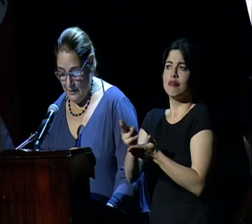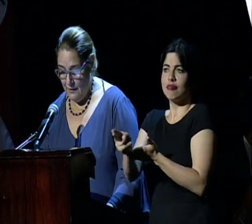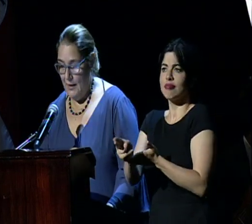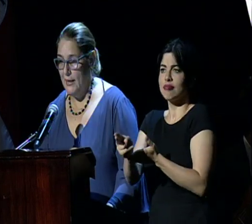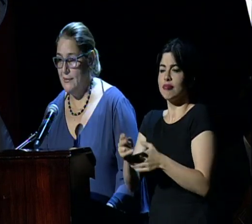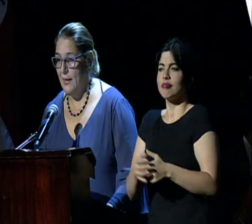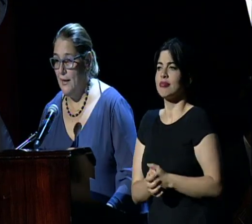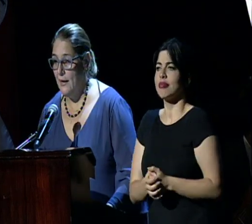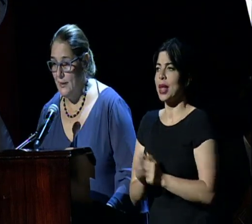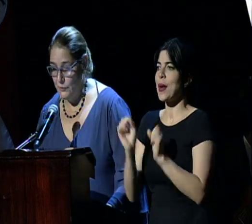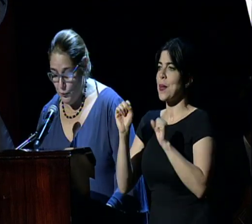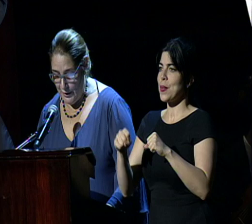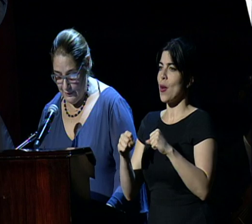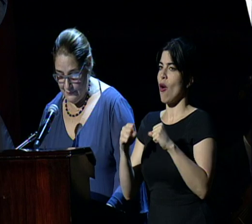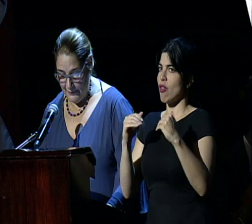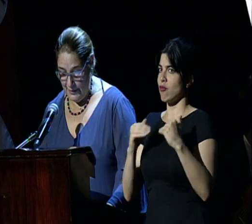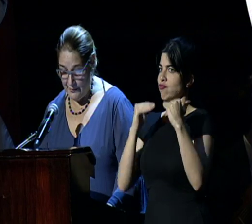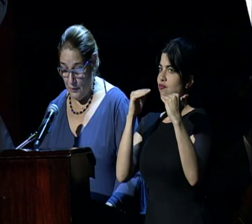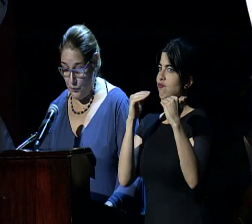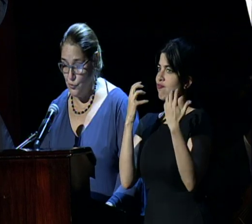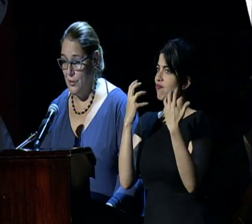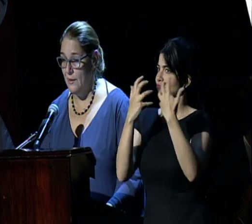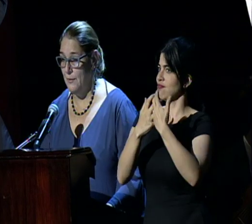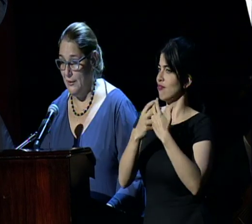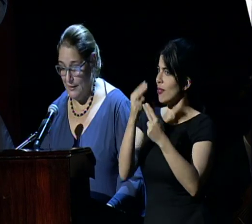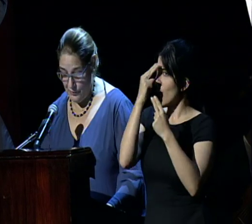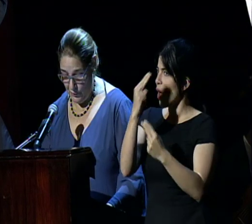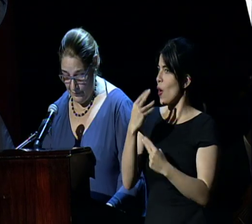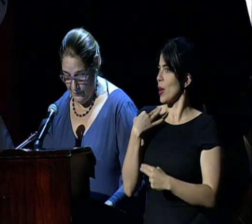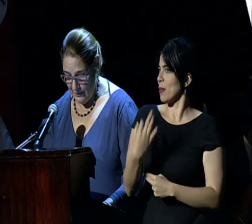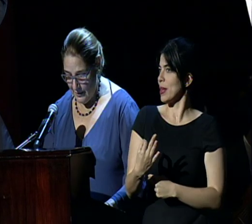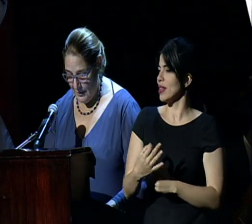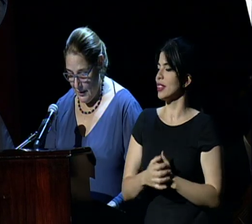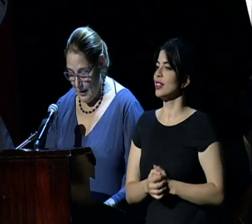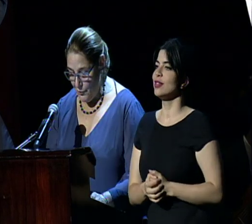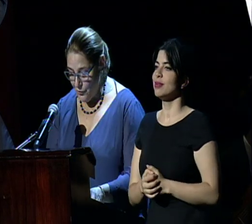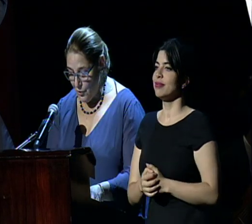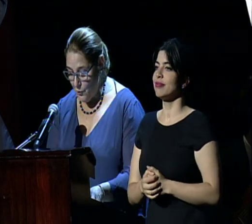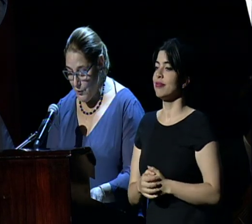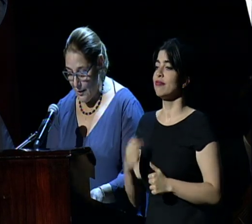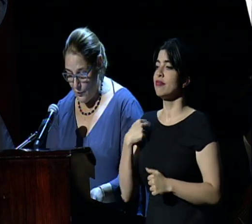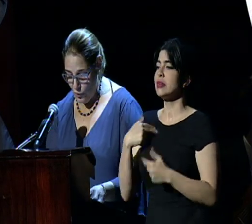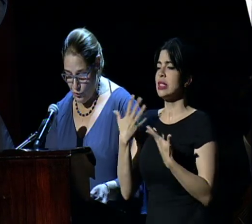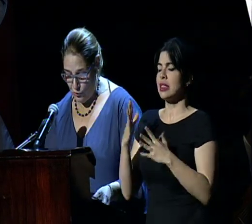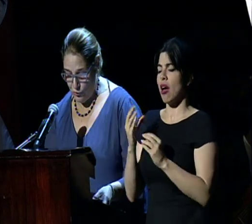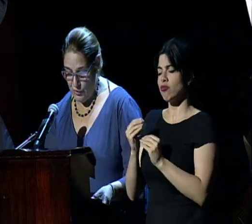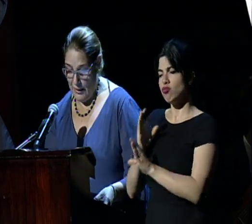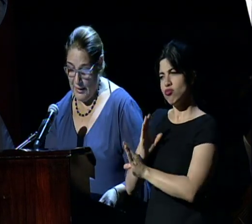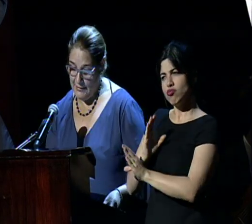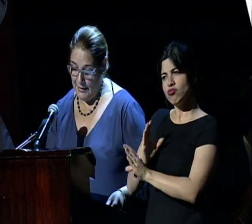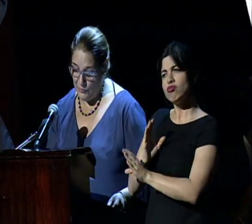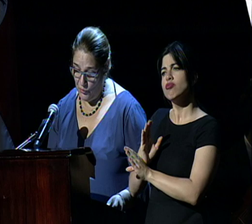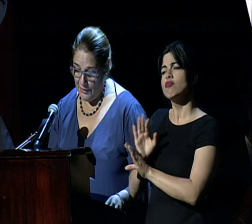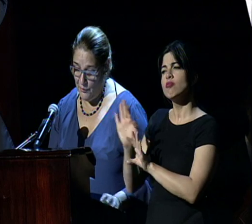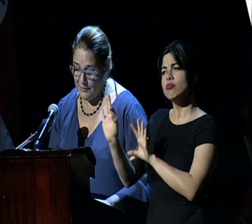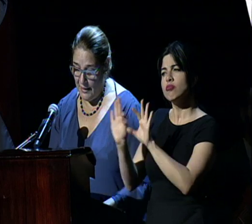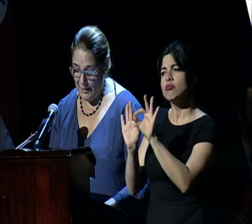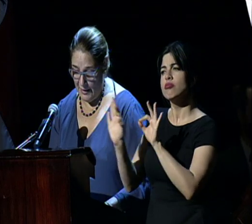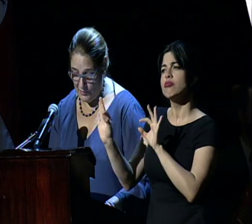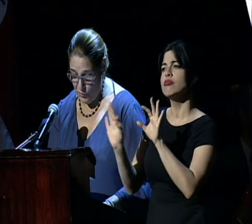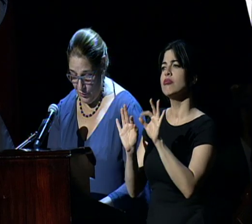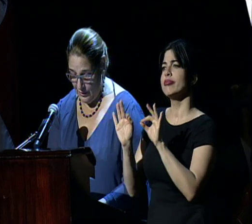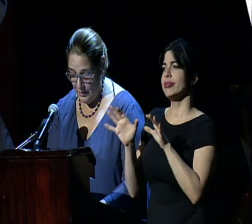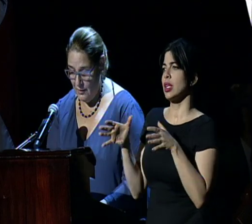sinceramente, estar a la altura de esta honrosa invitación. Hemos sido cuidadosos en la selección de